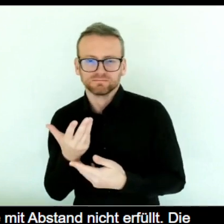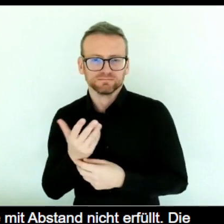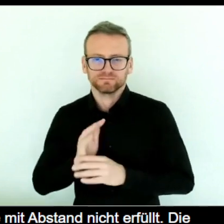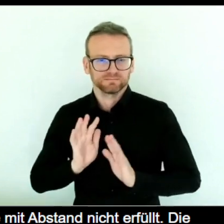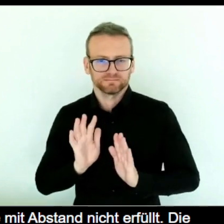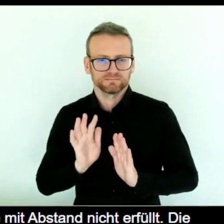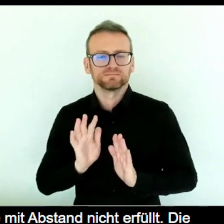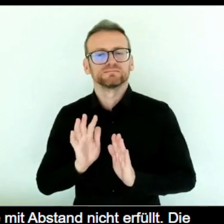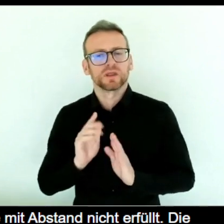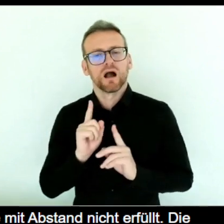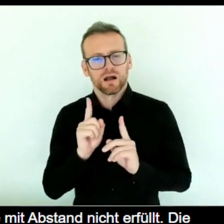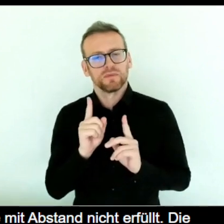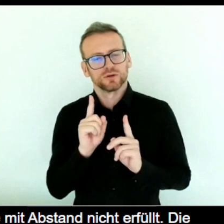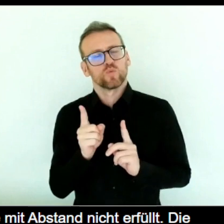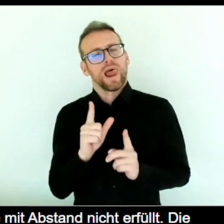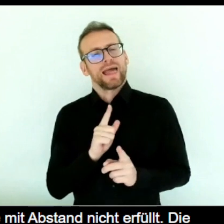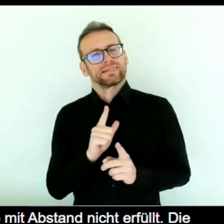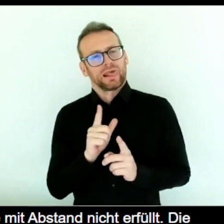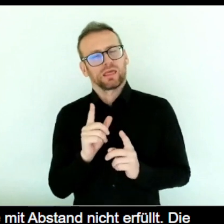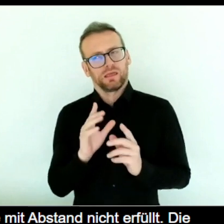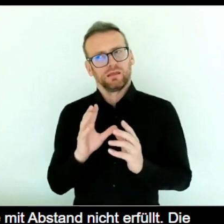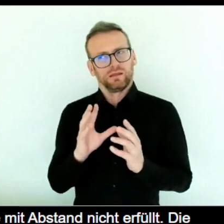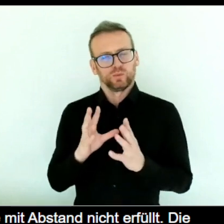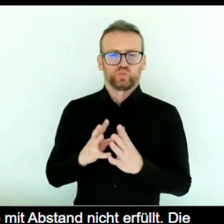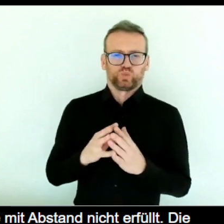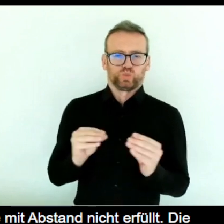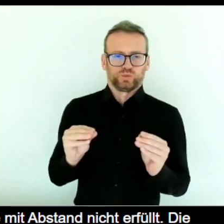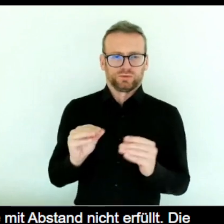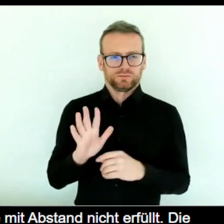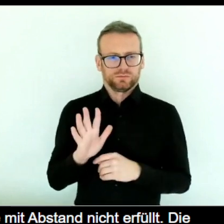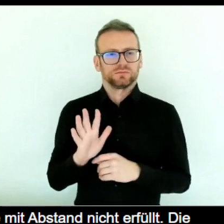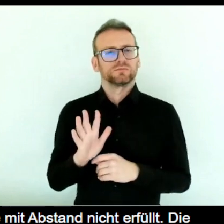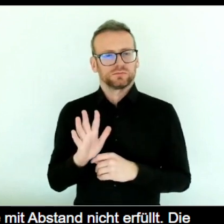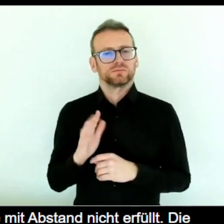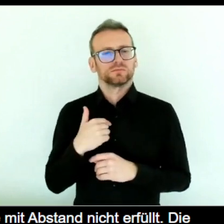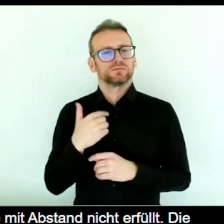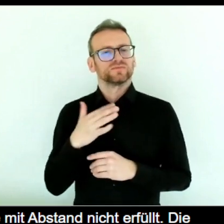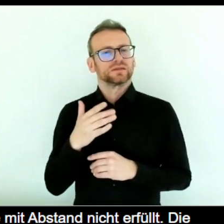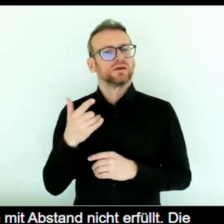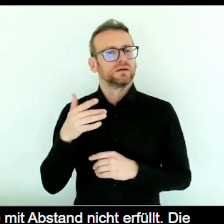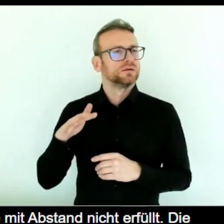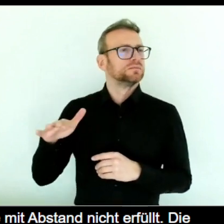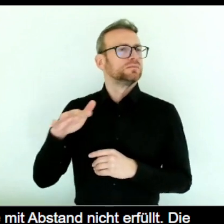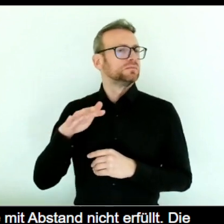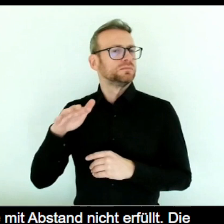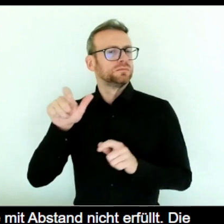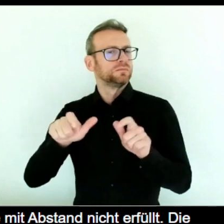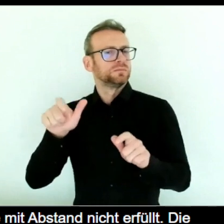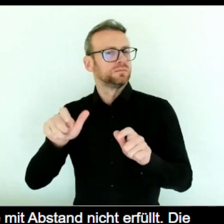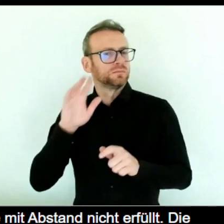Bundesnetzagentur auch jetzt andere Seiten aufziehen und muss sagen, liebe Leute, ihr müsst dann im Zweifel auch